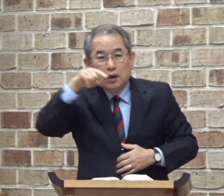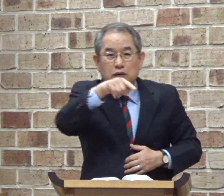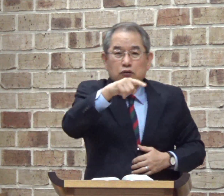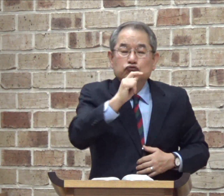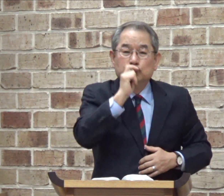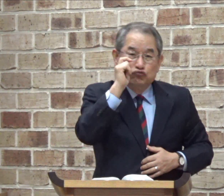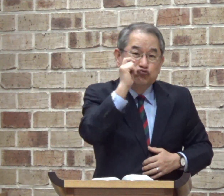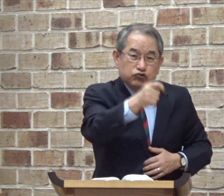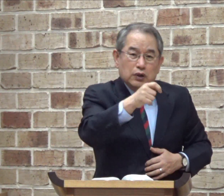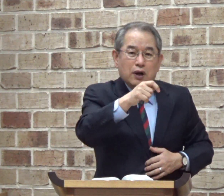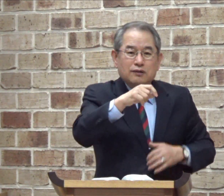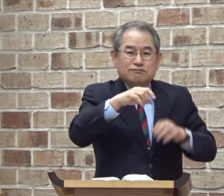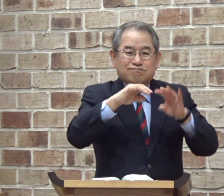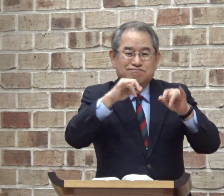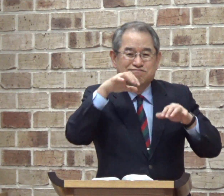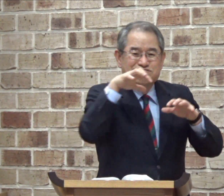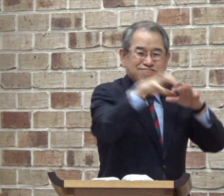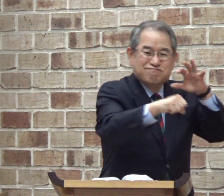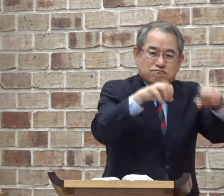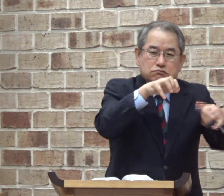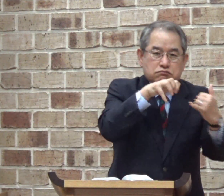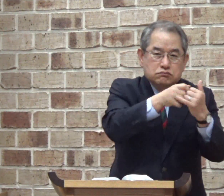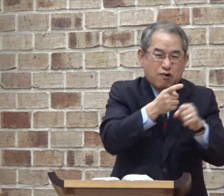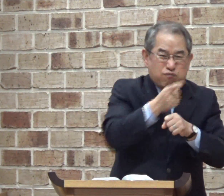유럽과 러시아 가운데에 끼어있는 나라입니다.